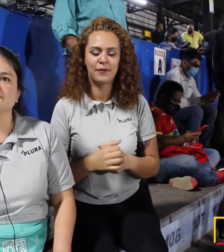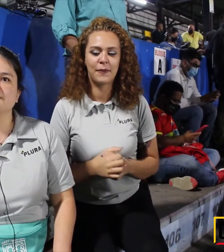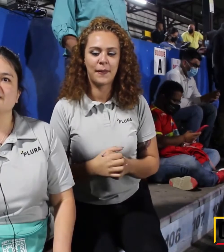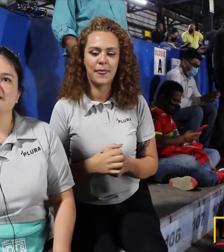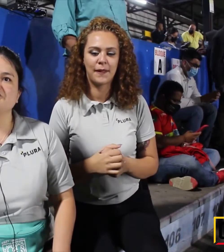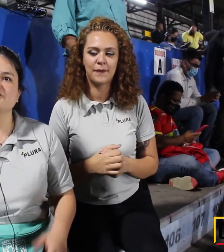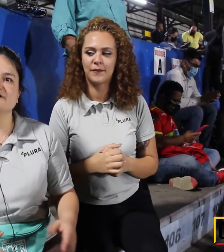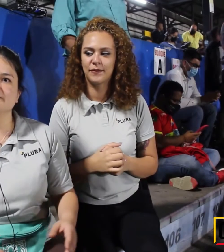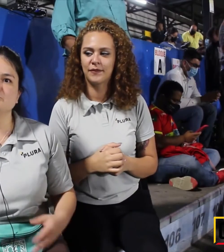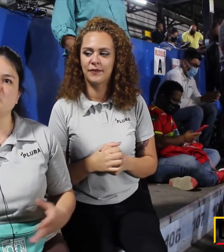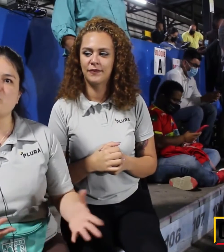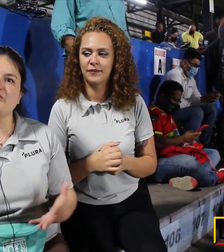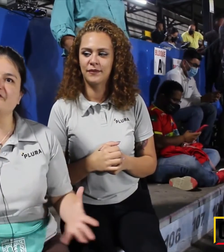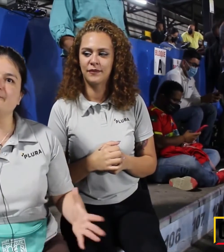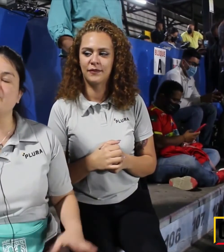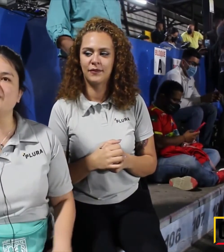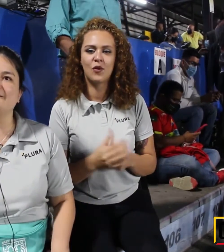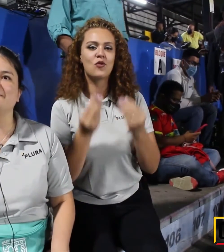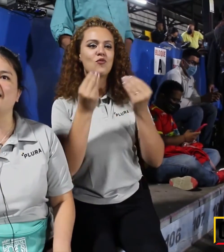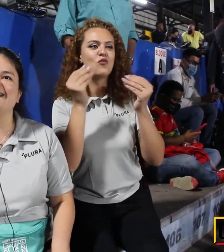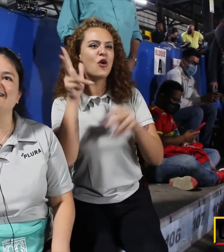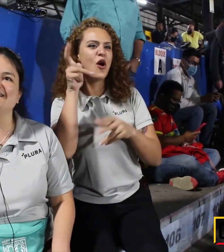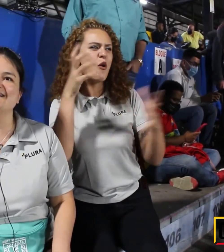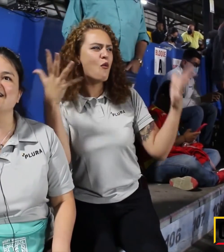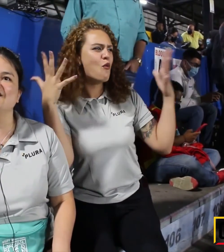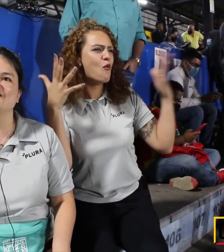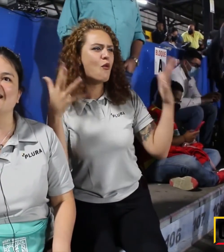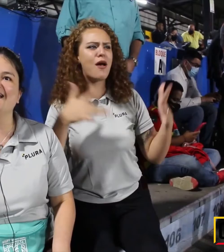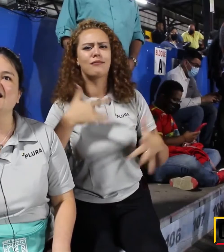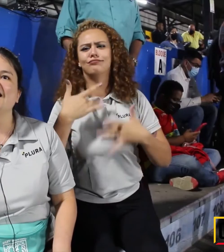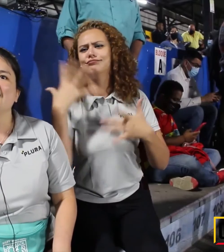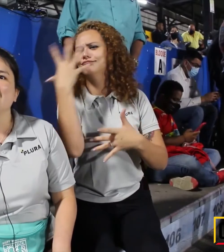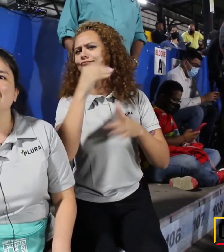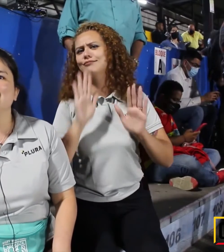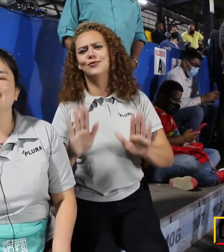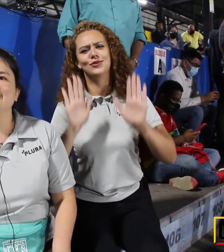haciendo un montón de bulla, me parece sensacional